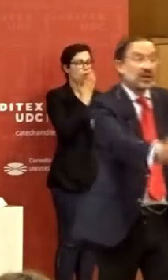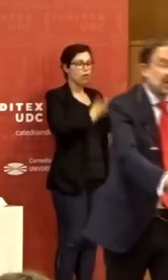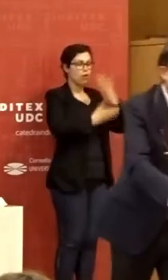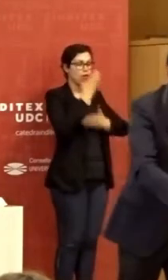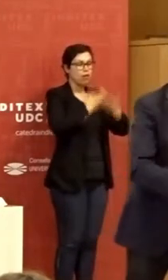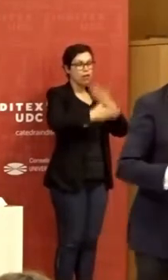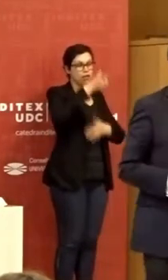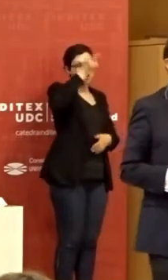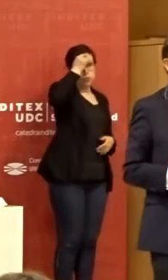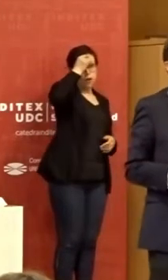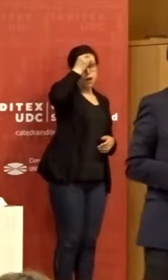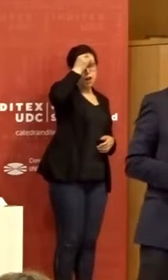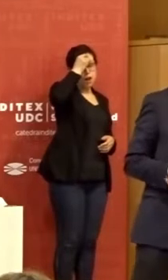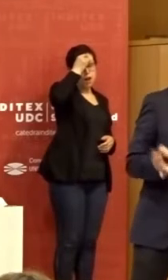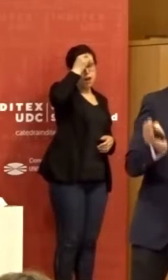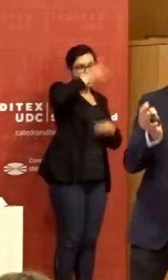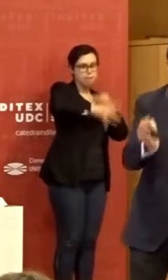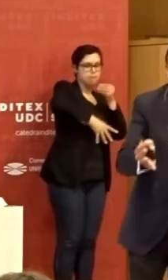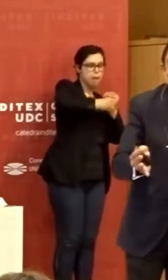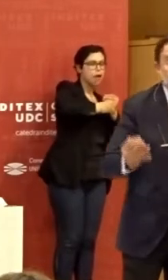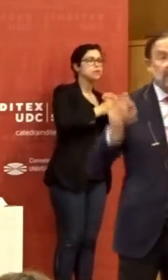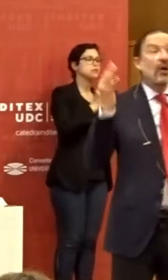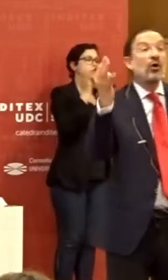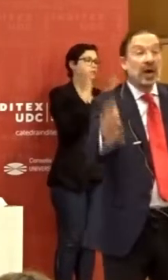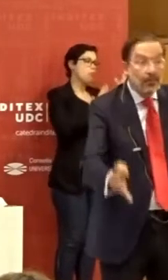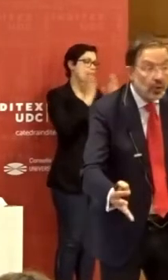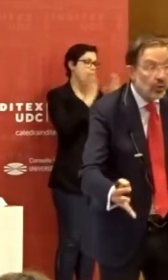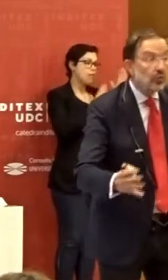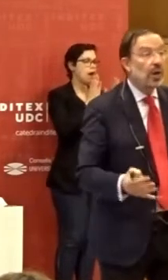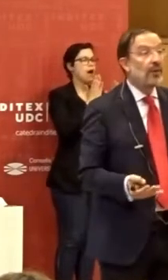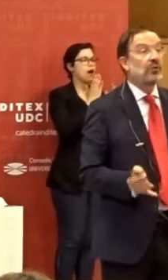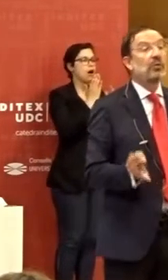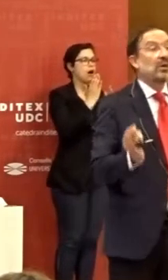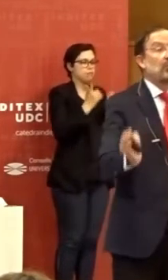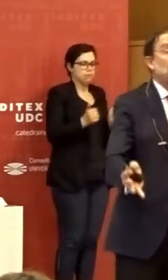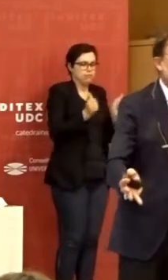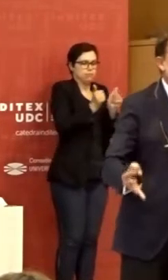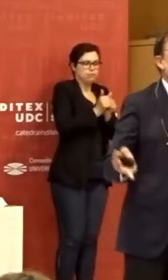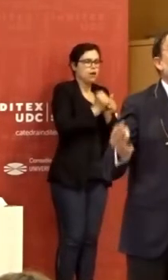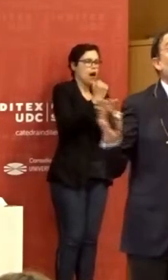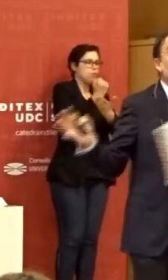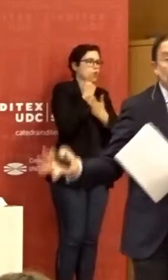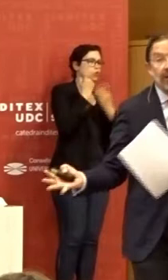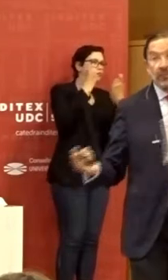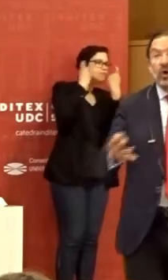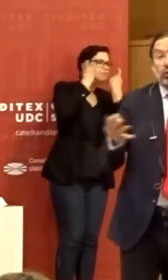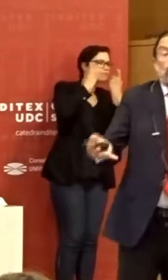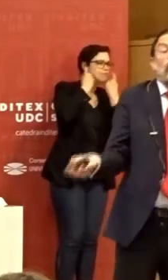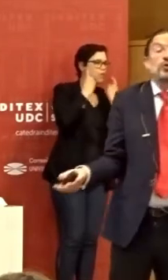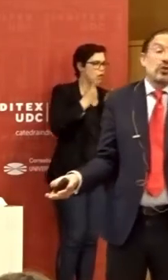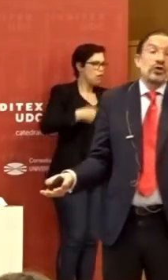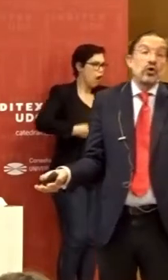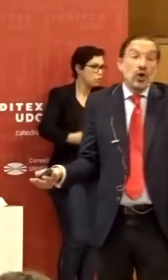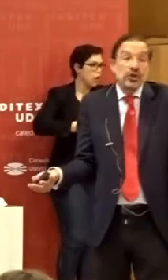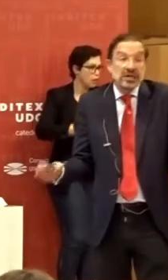intelectual, pues necesita quizás durante algún tiempo de ese trabajo el apoyo de un preparador laboral. Bueno,